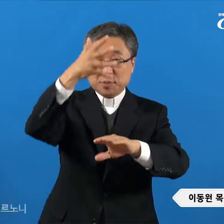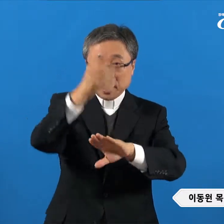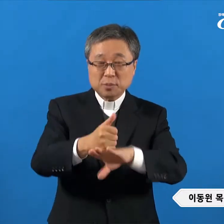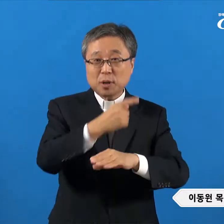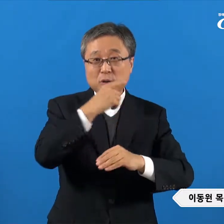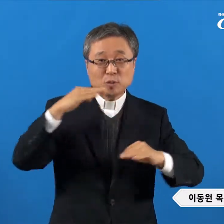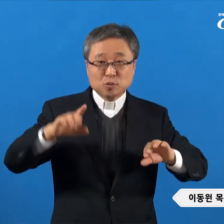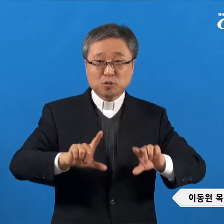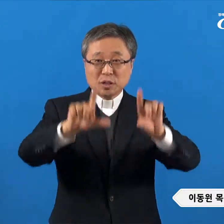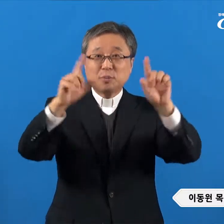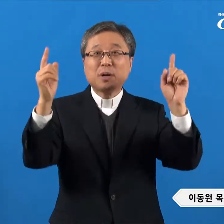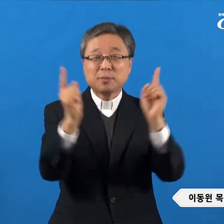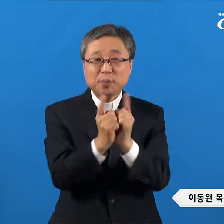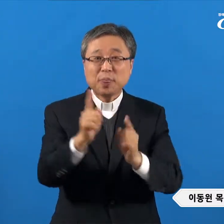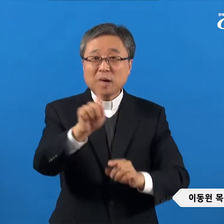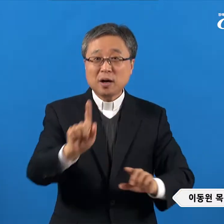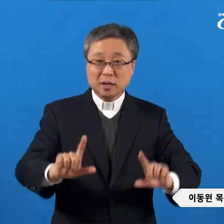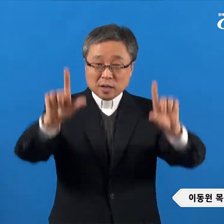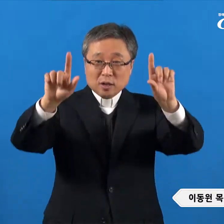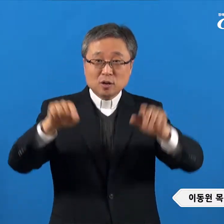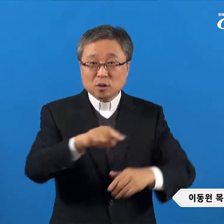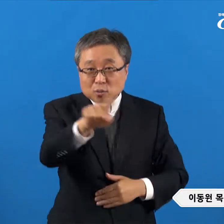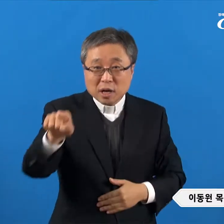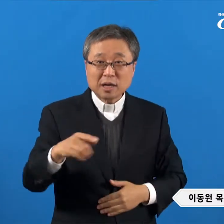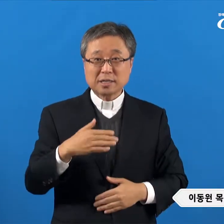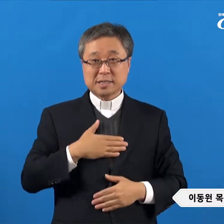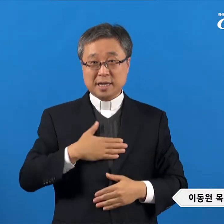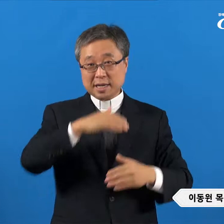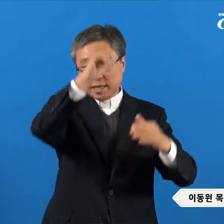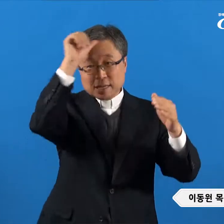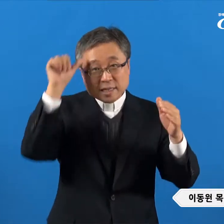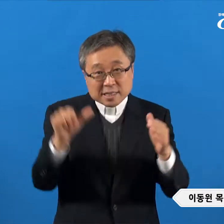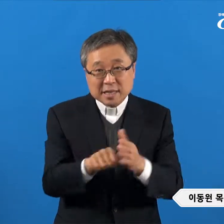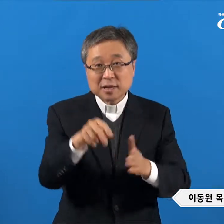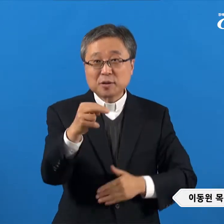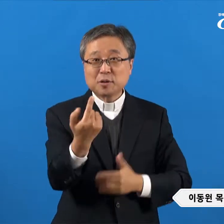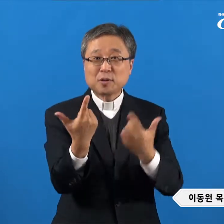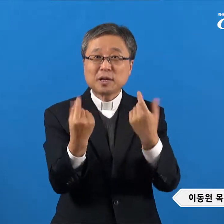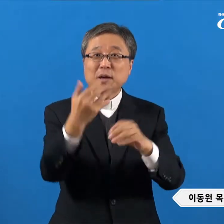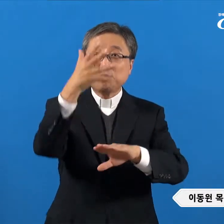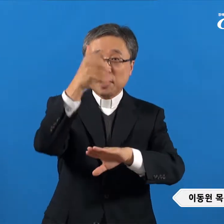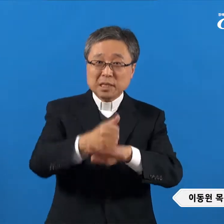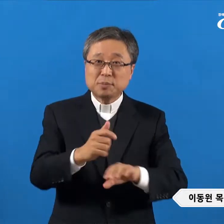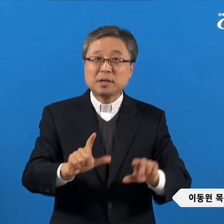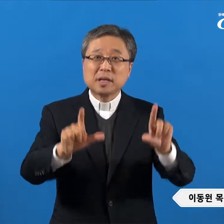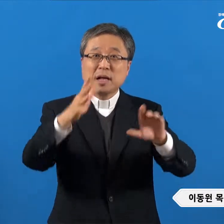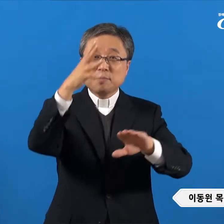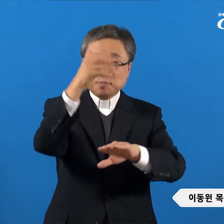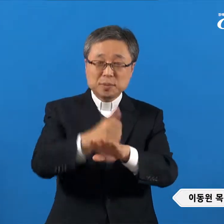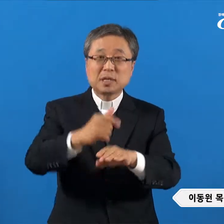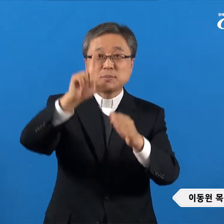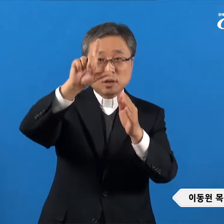맞이합니다. 어느 날 여러분과 저의 인생에도 이렇게 마지막 날, 마지막 순간이 다가올